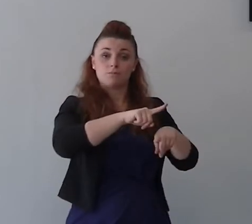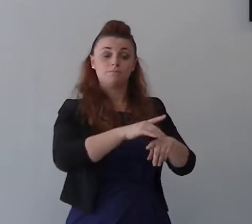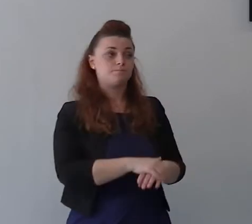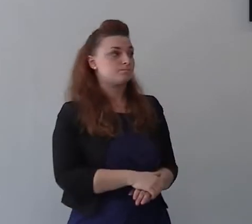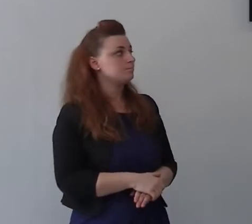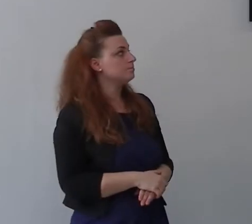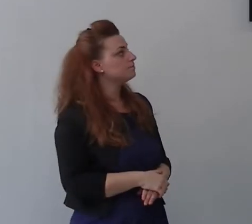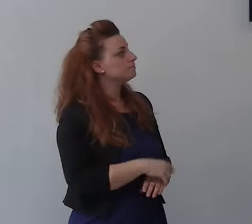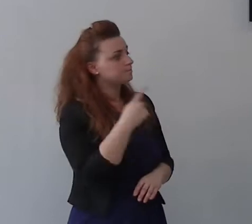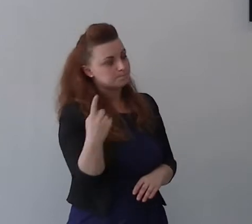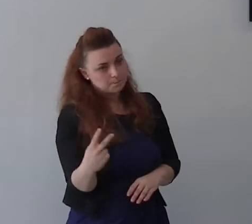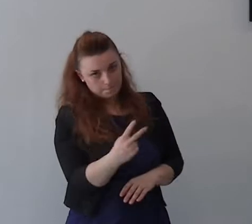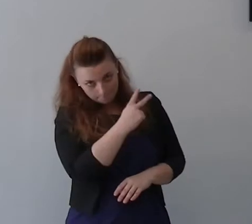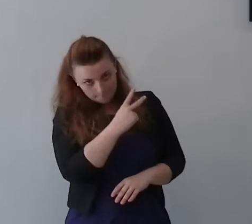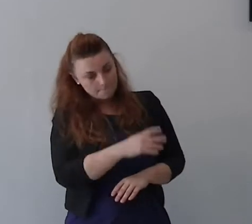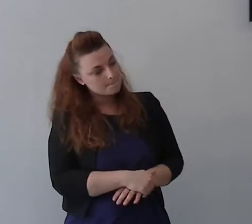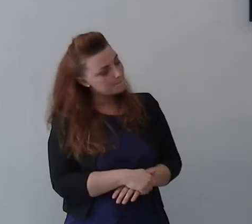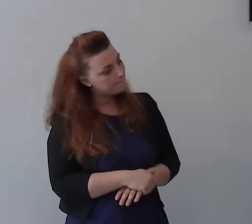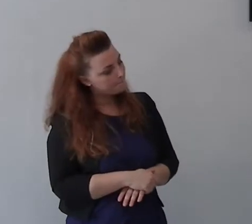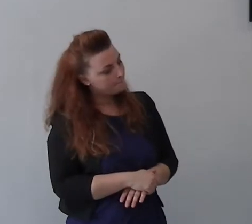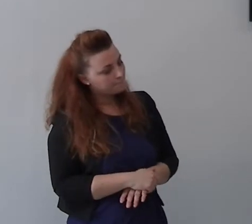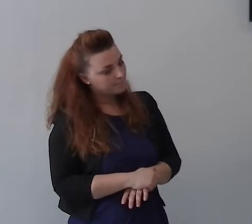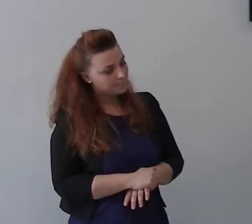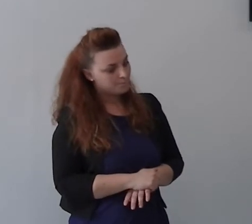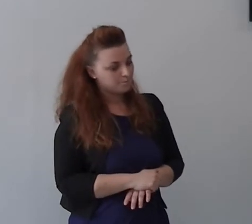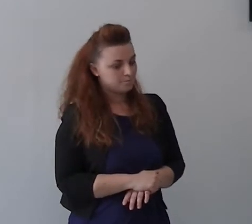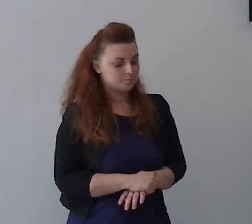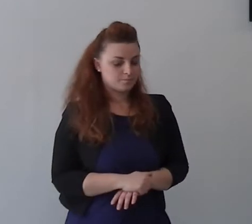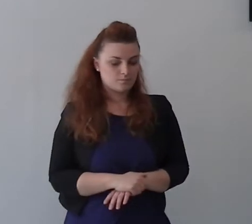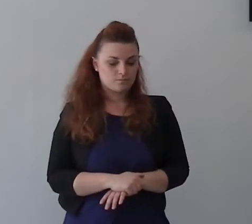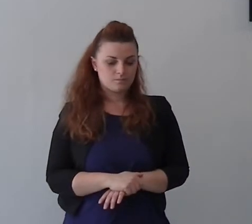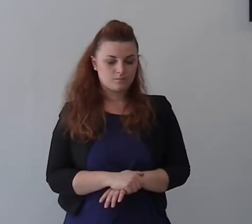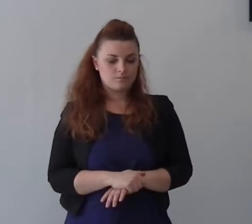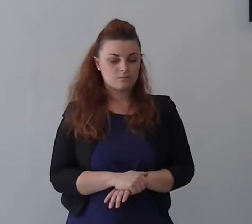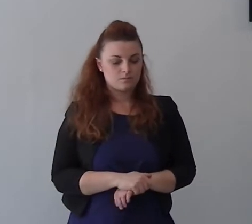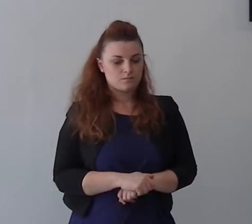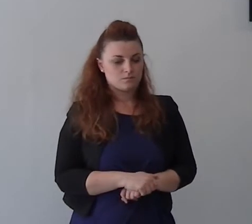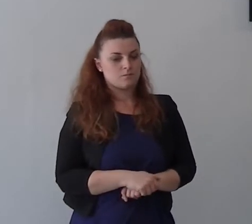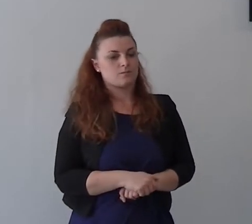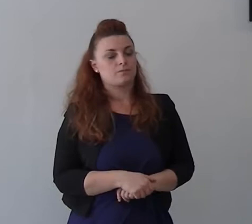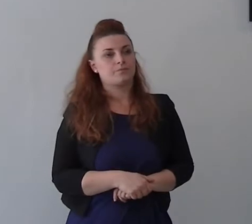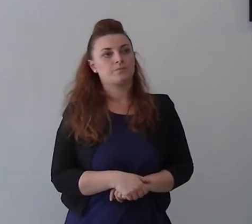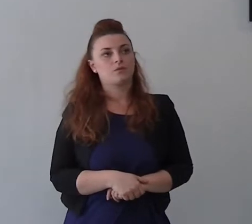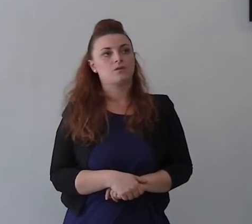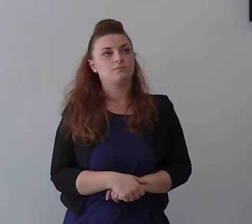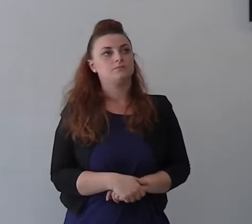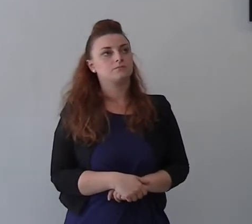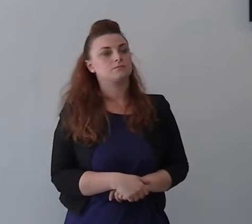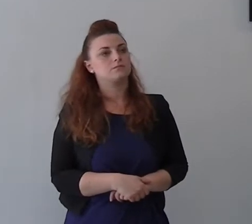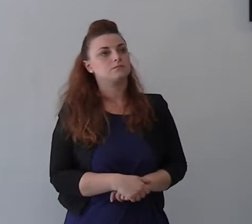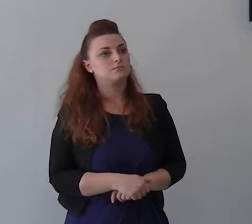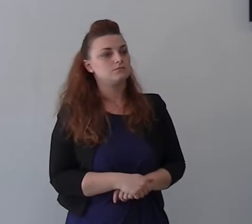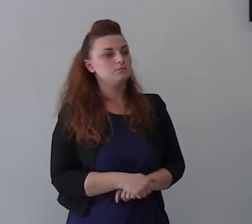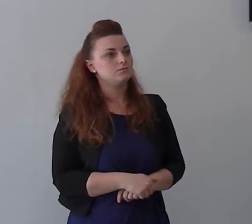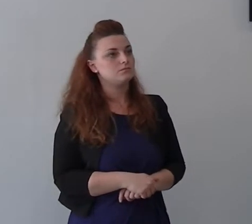Matteo 12, da 38 a 40. Alcuni maestri della legge e alcuni farisei dissero a Gesù: maestro, vorremmo